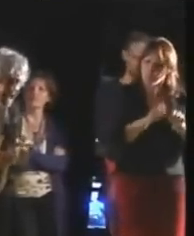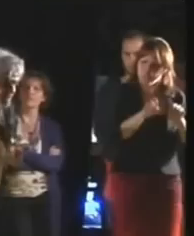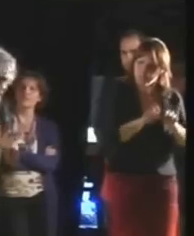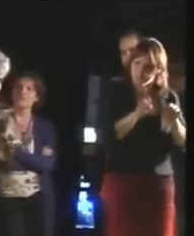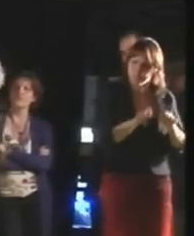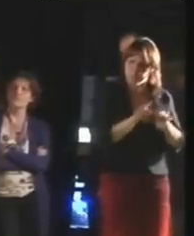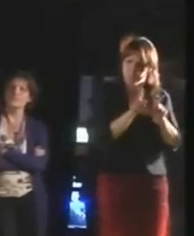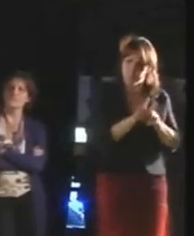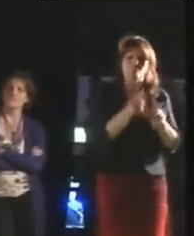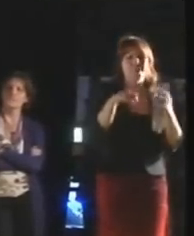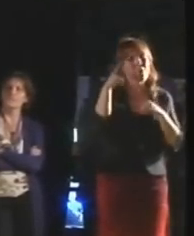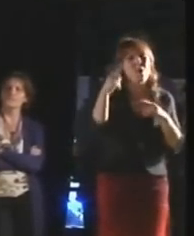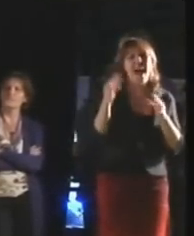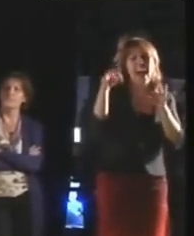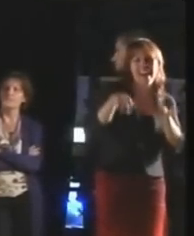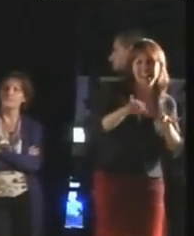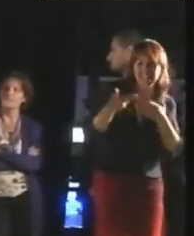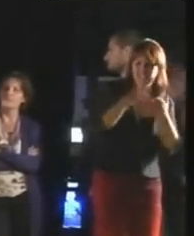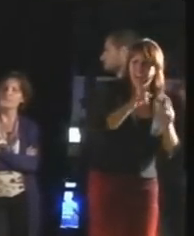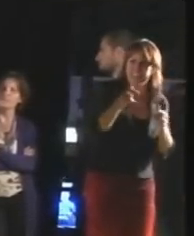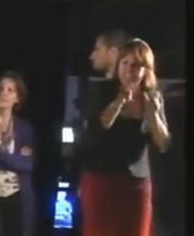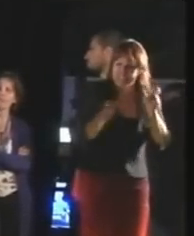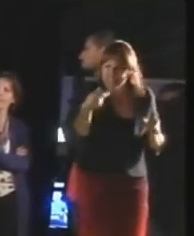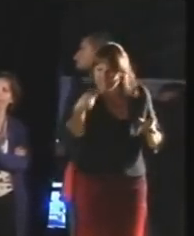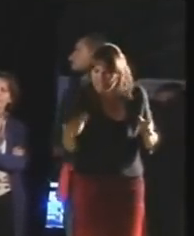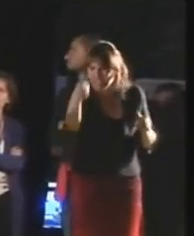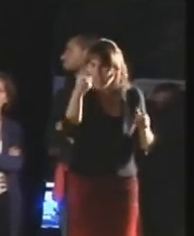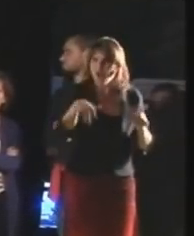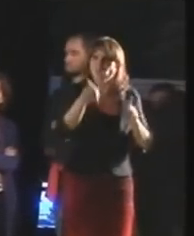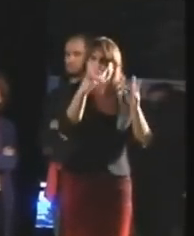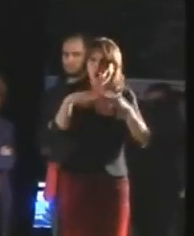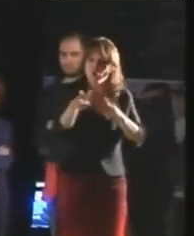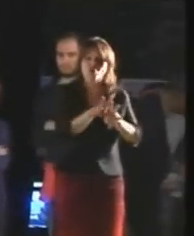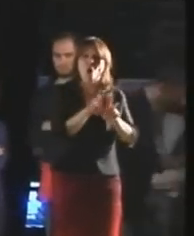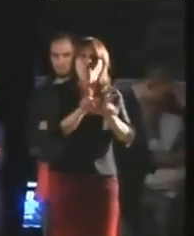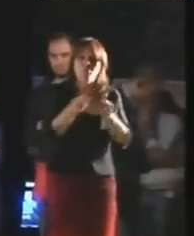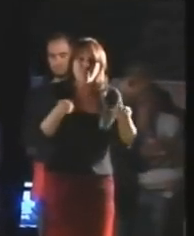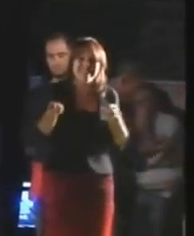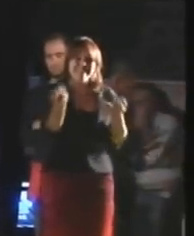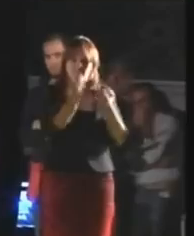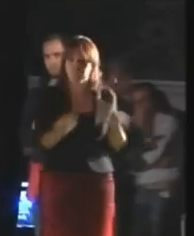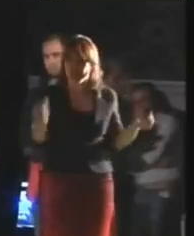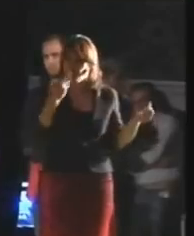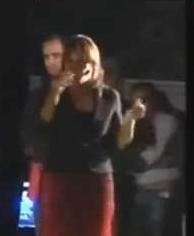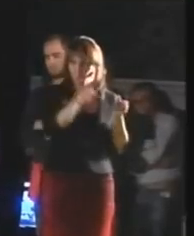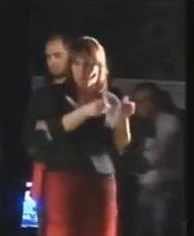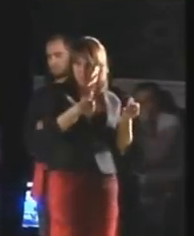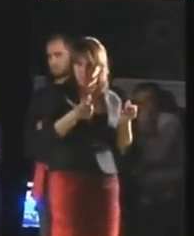chi arriverà. Vogliamo i controlli, vogliamo gestire bene e in modo dignitoso questi flussi. Invece hanno